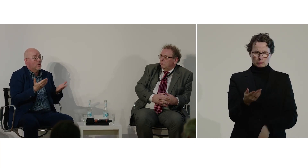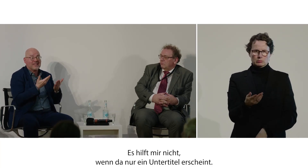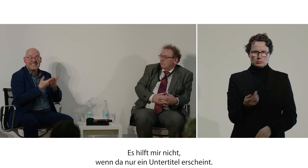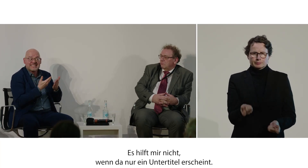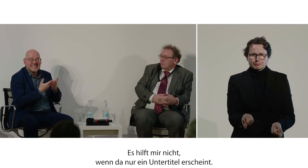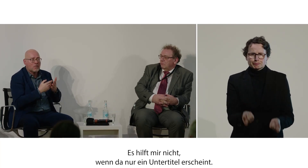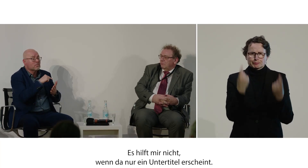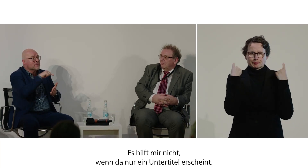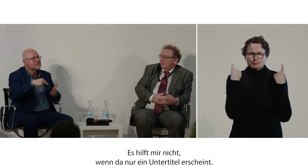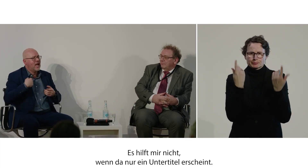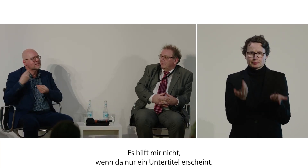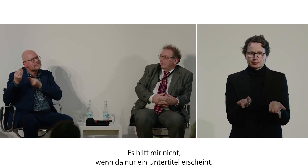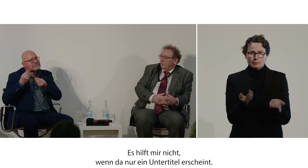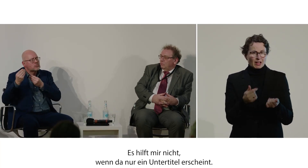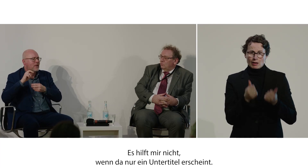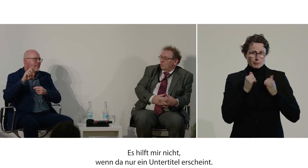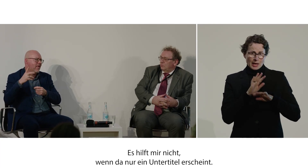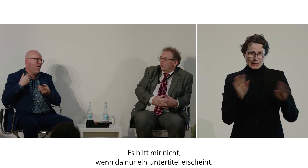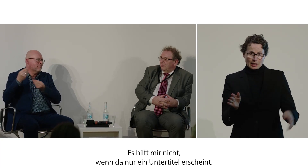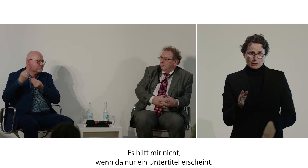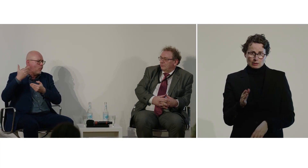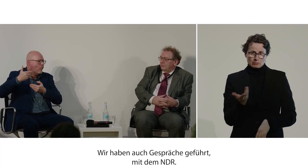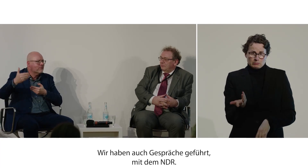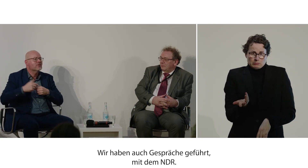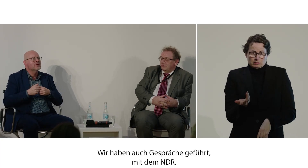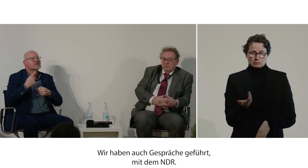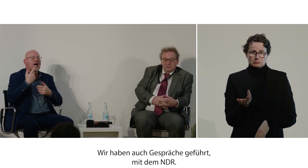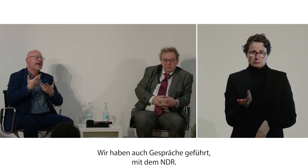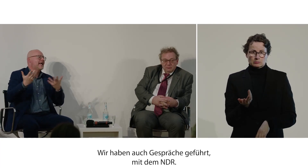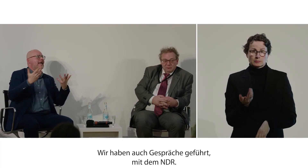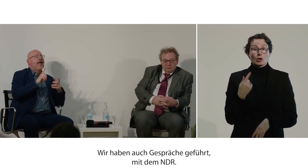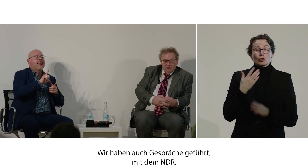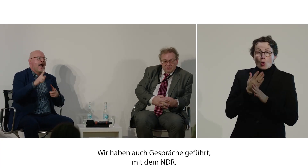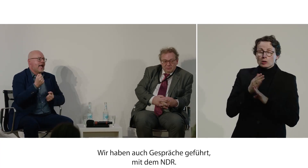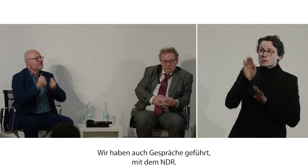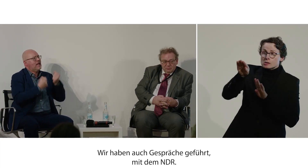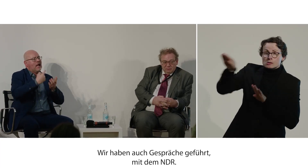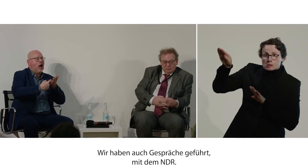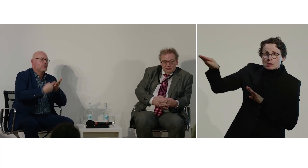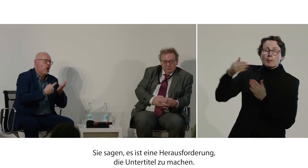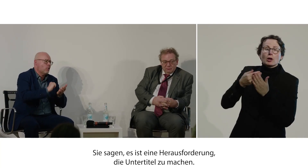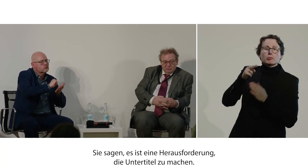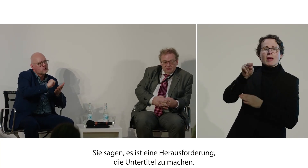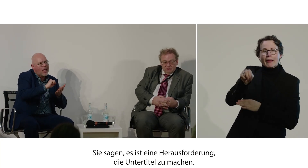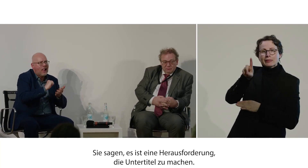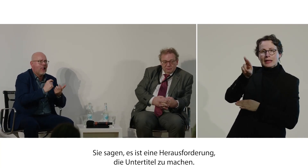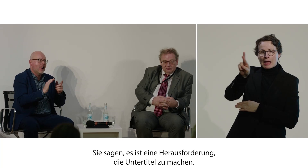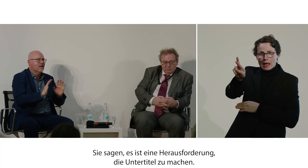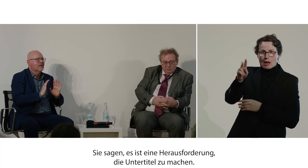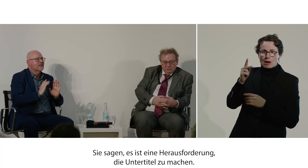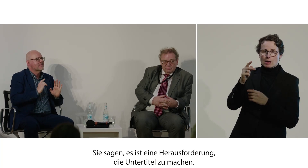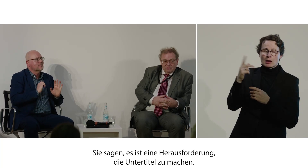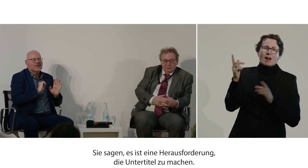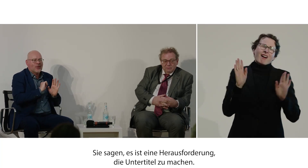versteht. Und das mir nicht hilft, wenn da nur ein Untertitel erscheint. Und wir haben auch Gespräche geführt, zum Beispiel mit dem NDR, die sagen, das ist eine